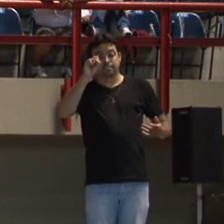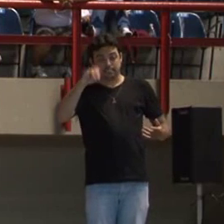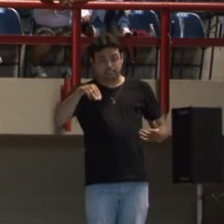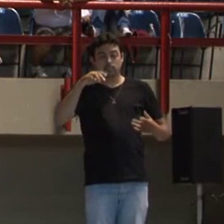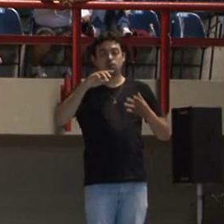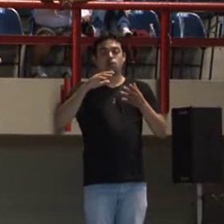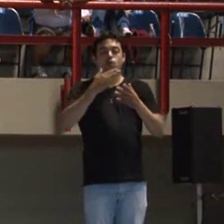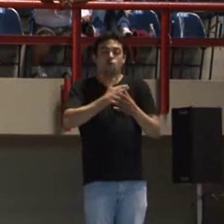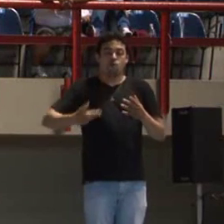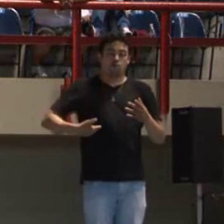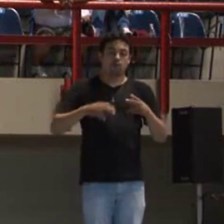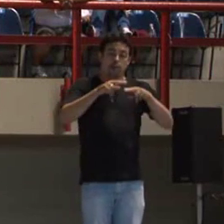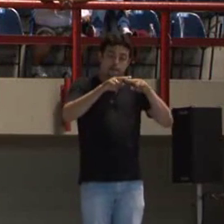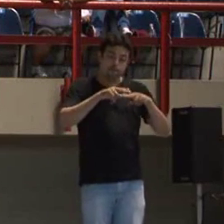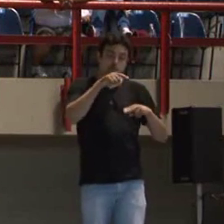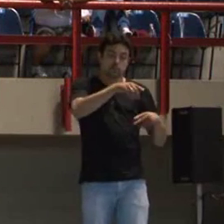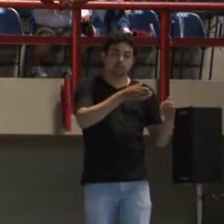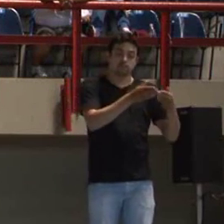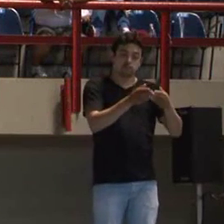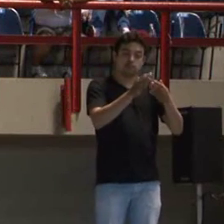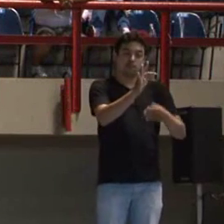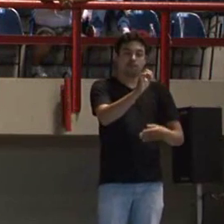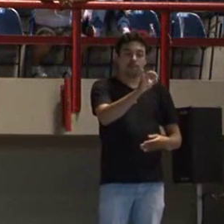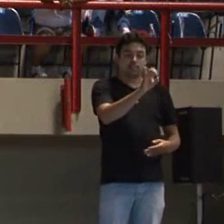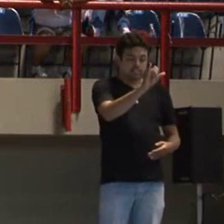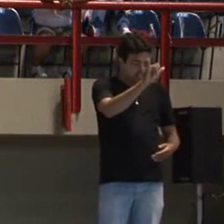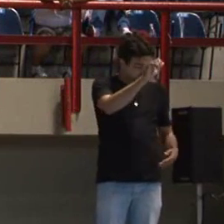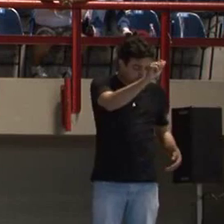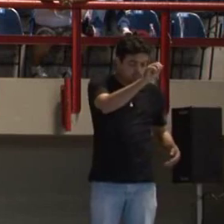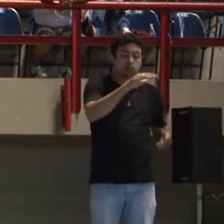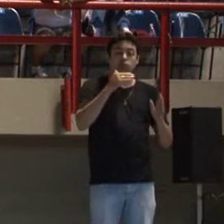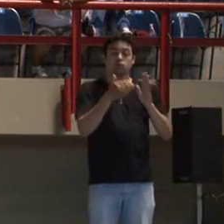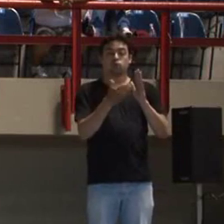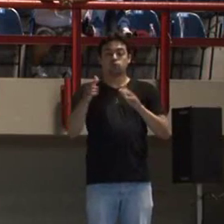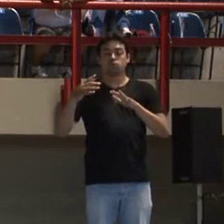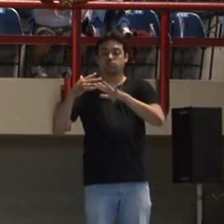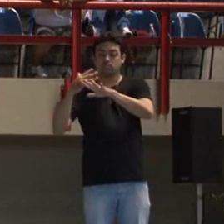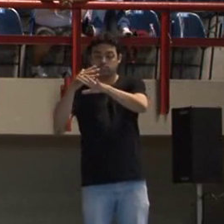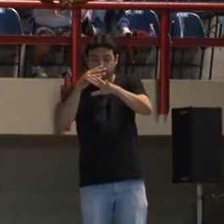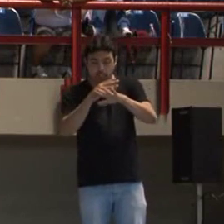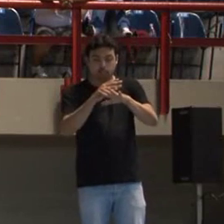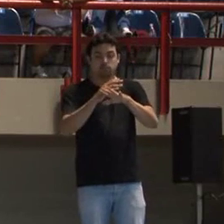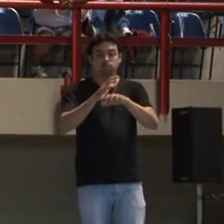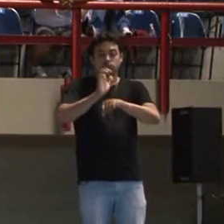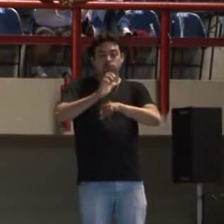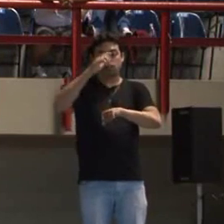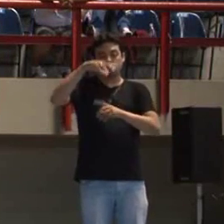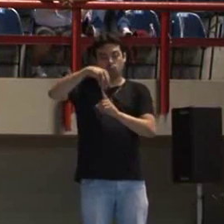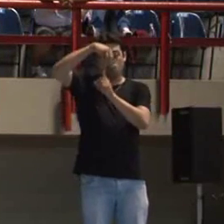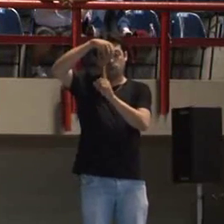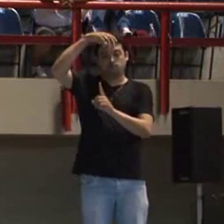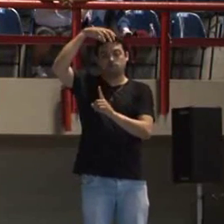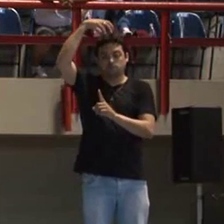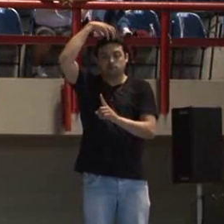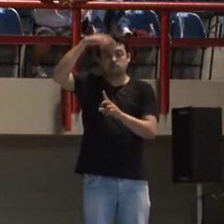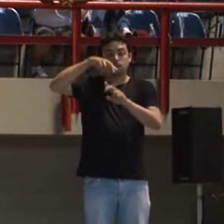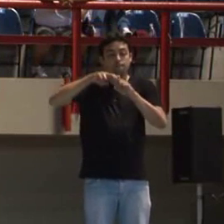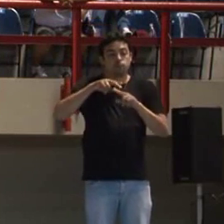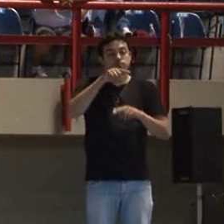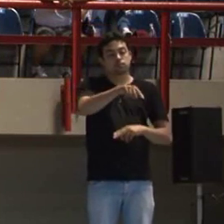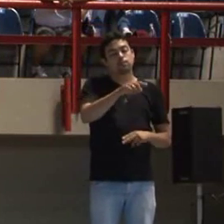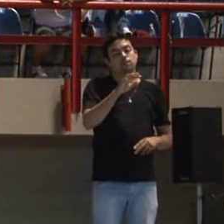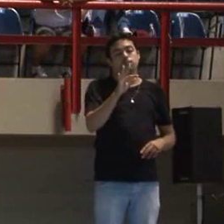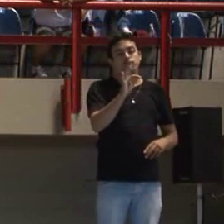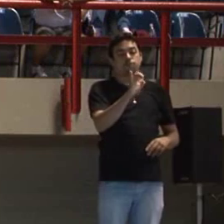dos comerciantes é o da Fenícia. Todos os outros eram estados centralizados. Como a Fenícia foi a primeira nação a